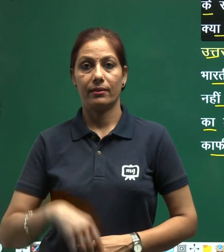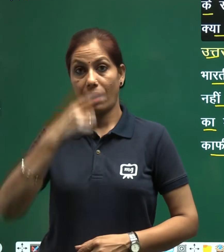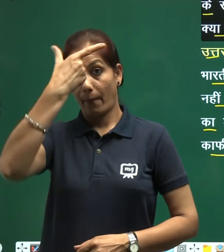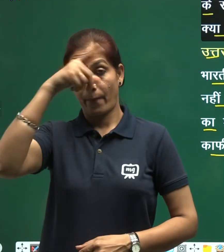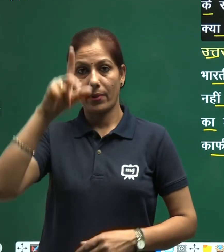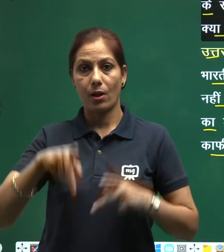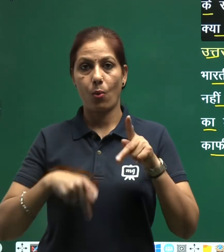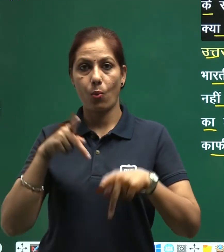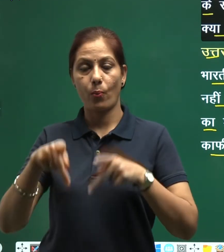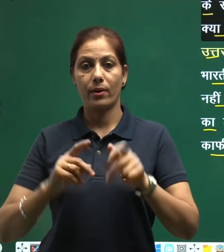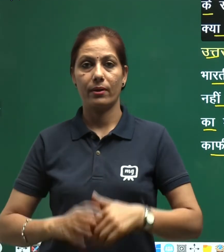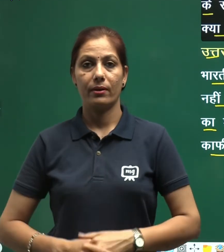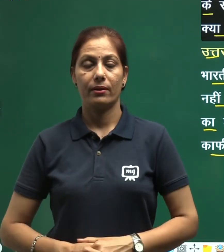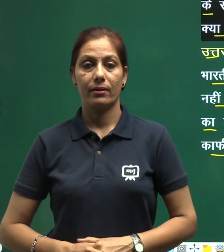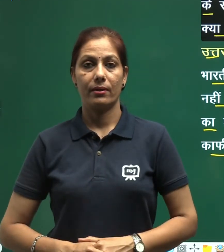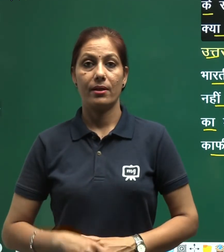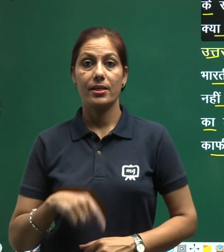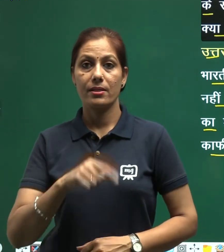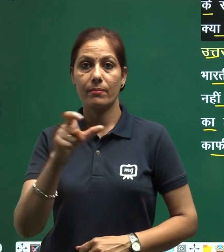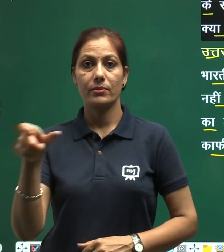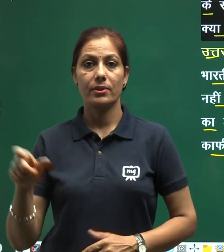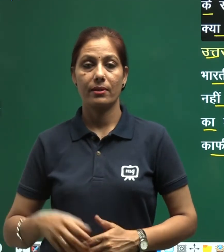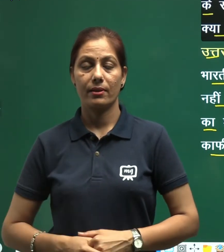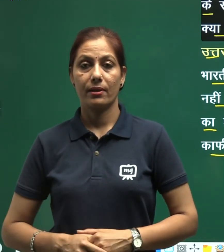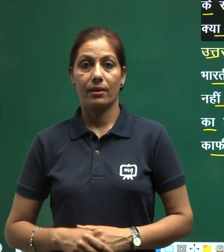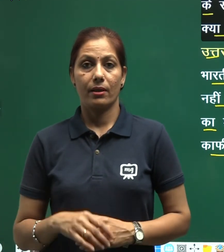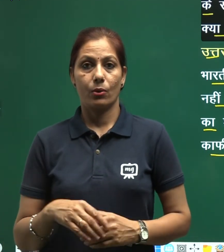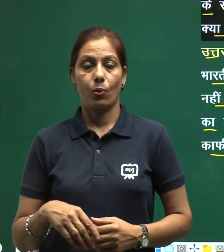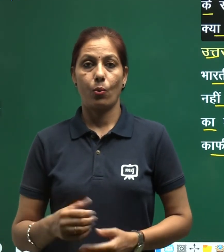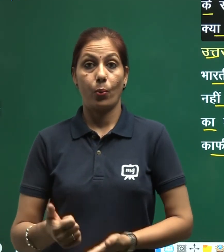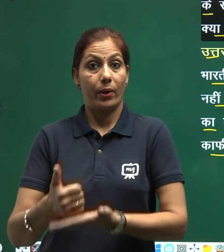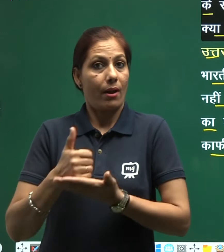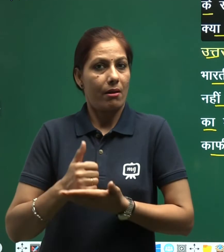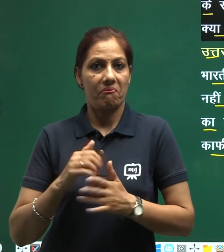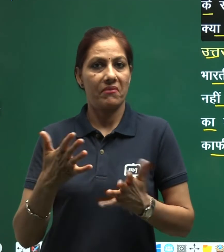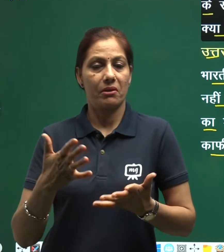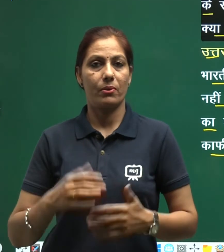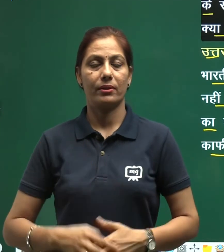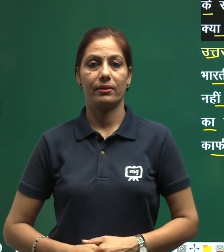भारतीय जनता को इनसे कोई फायदा नहीं हुआ था।